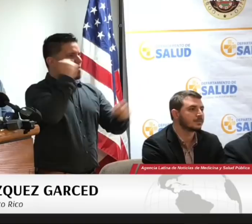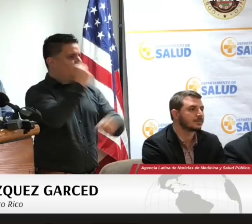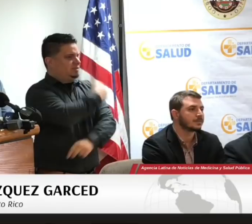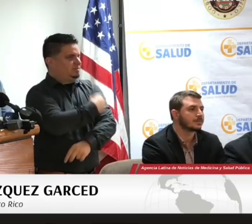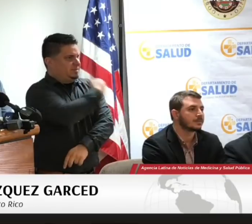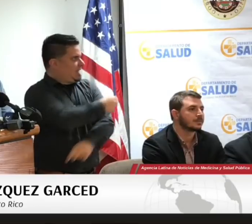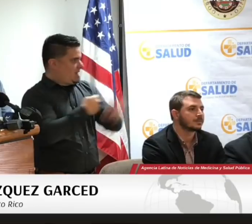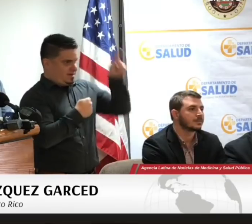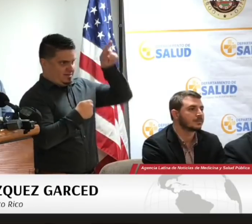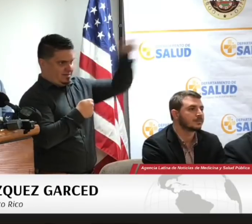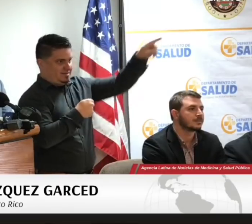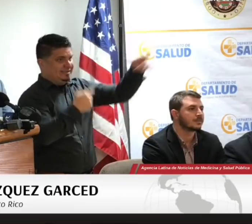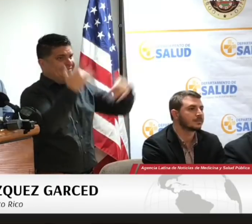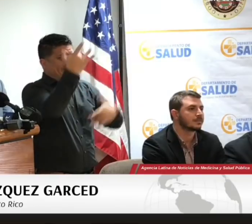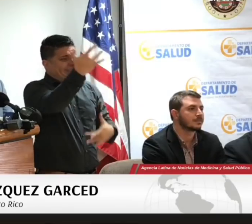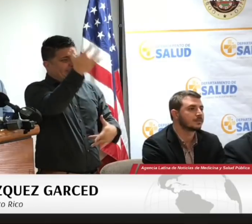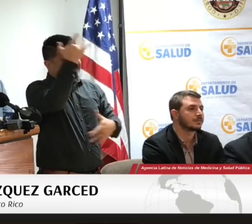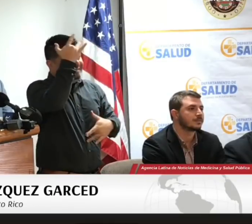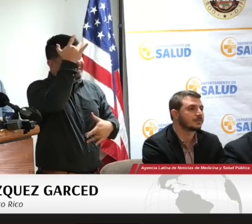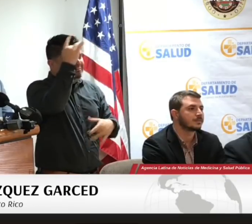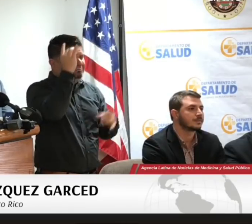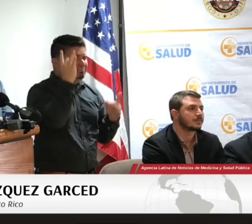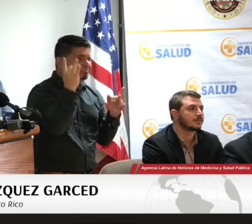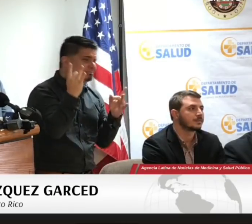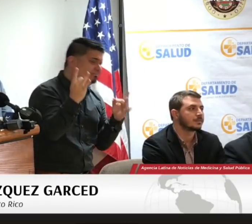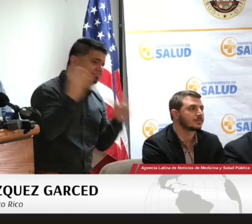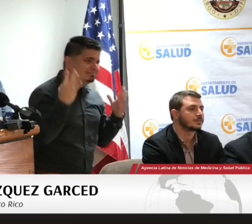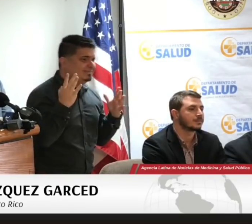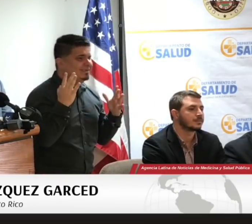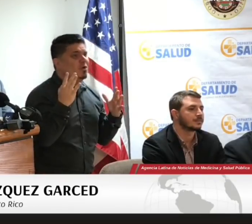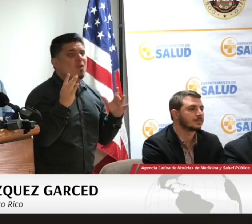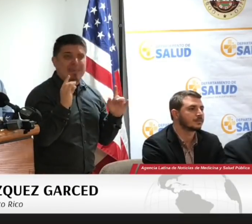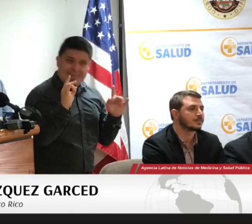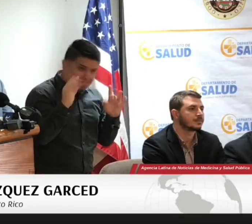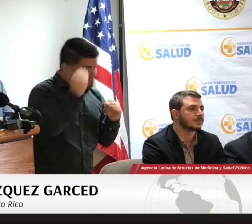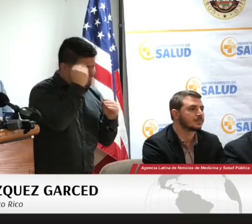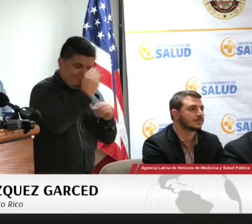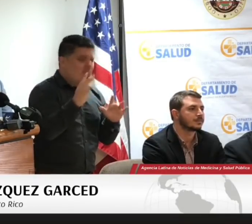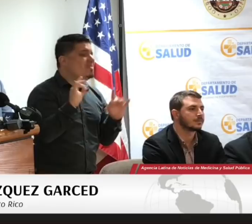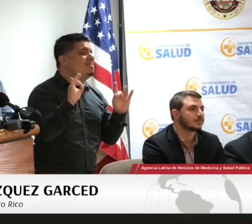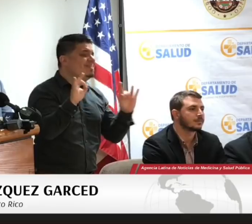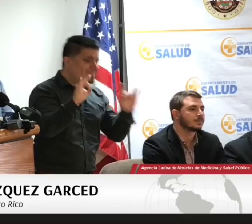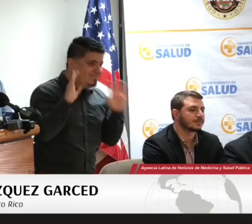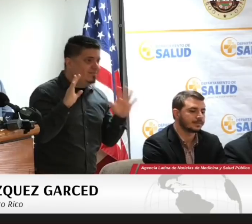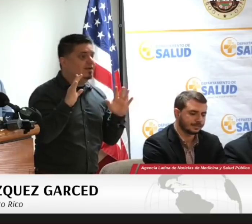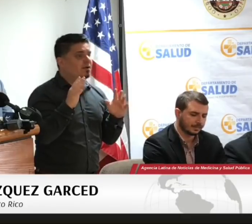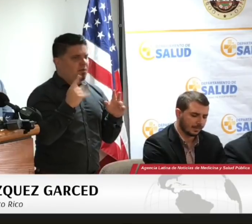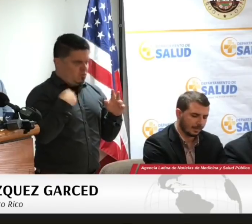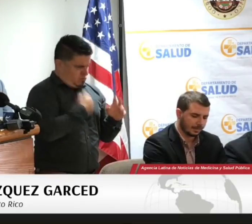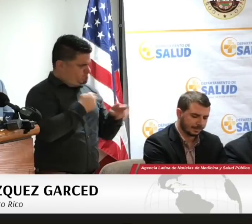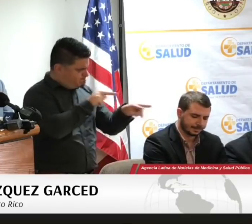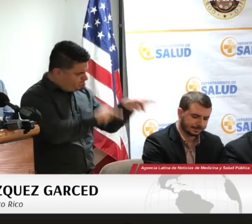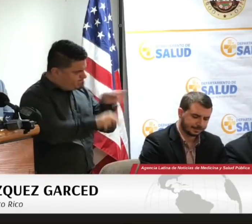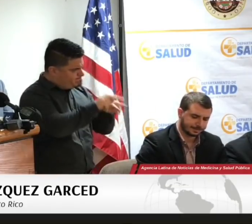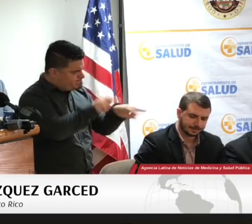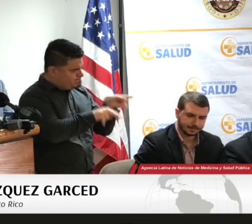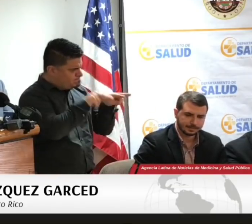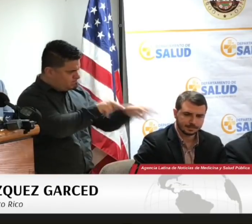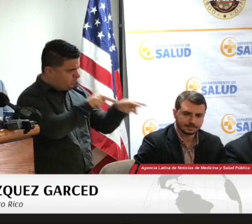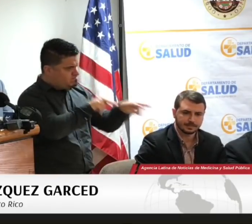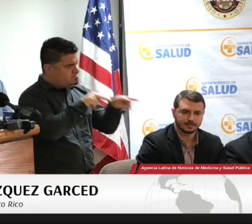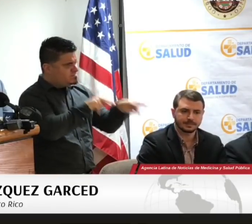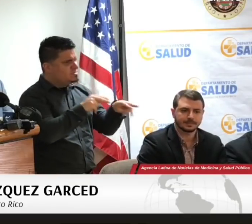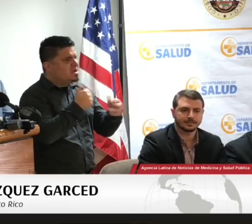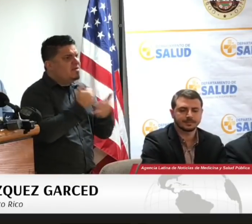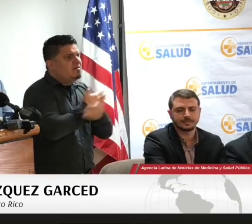crítico, crítico de salud, y fueron manejados de esa manera. Cualquier persona que llegue a Puerto Rico,